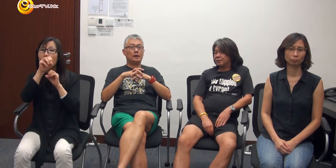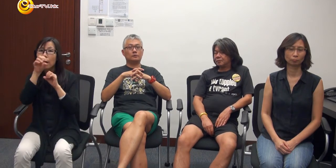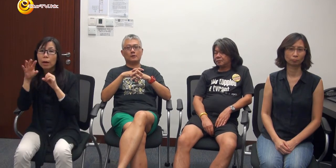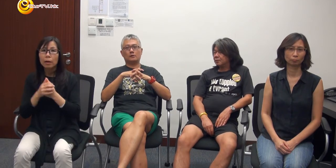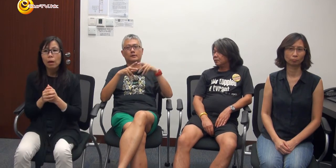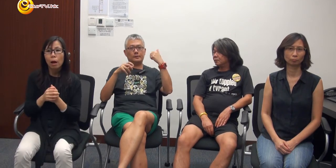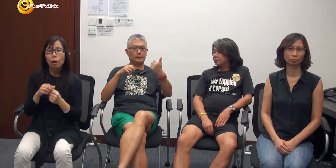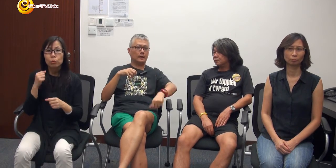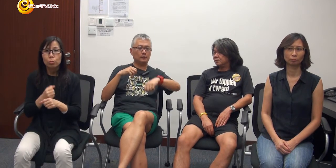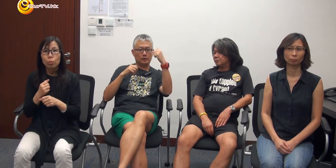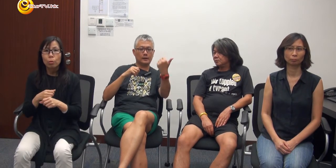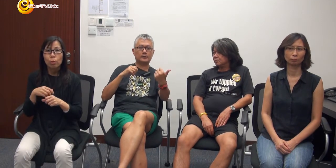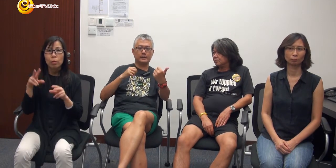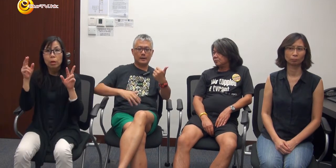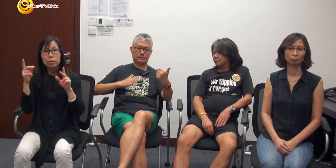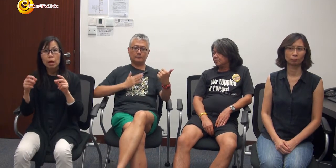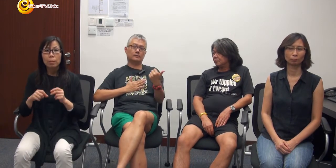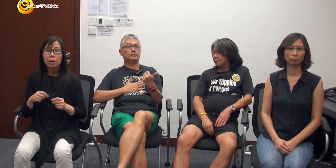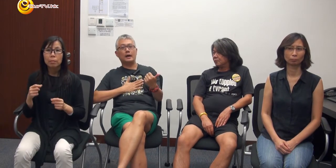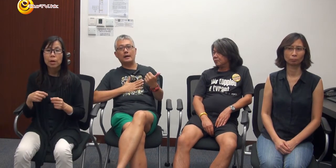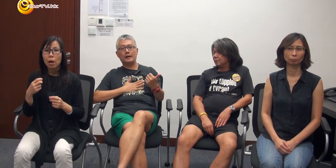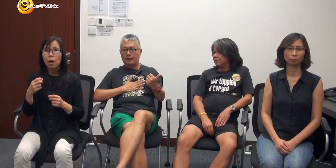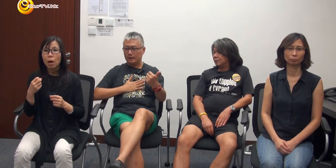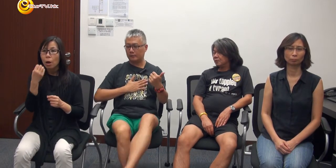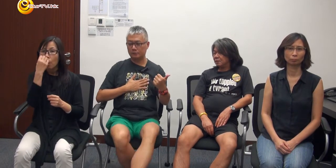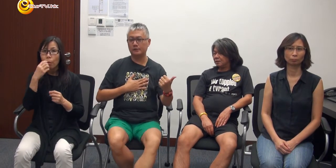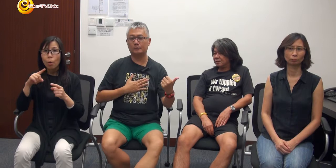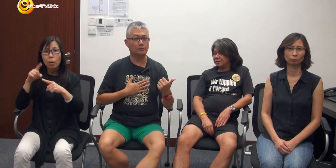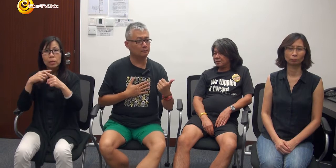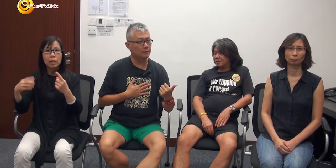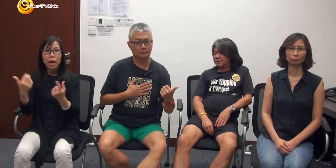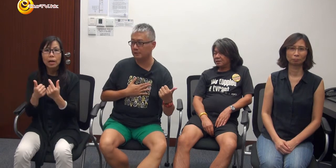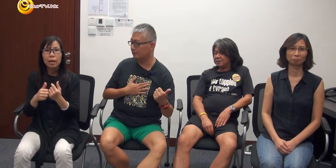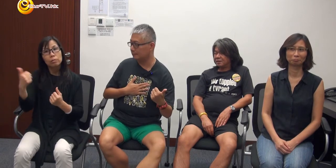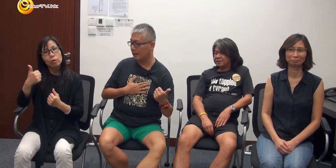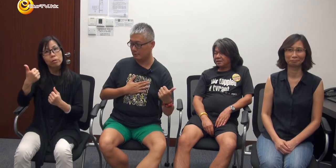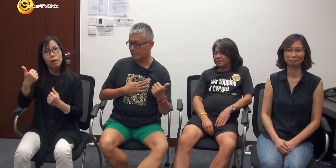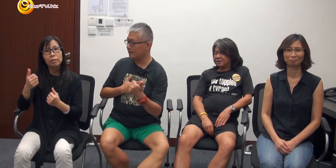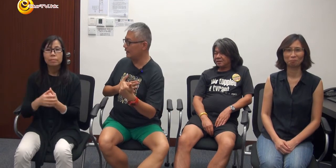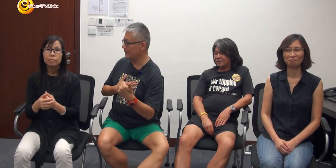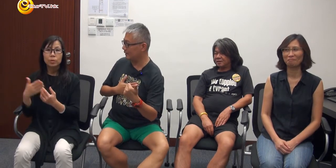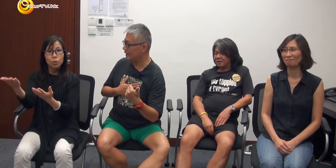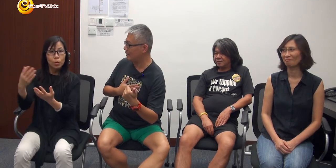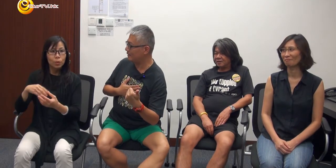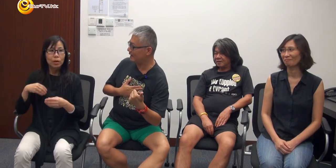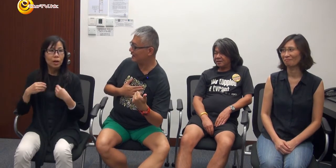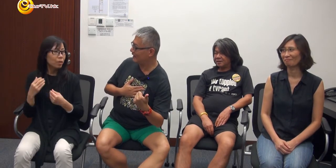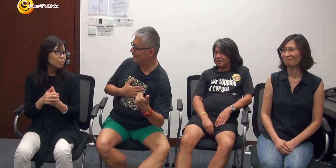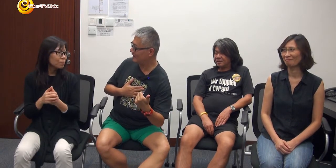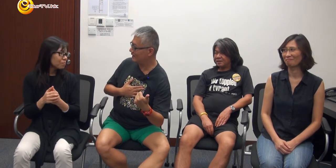做了一個咁嘅事啦，肯港大第一，守護港大啊，係啊，首月好似咁做啊嘛，我唔知佢咁教我，係咁嘅，啱唔啱啊？